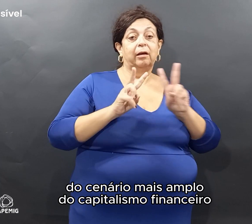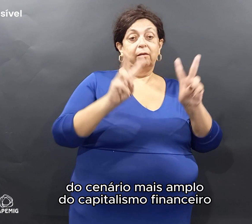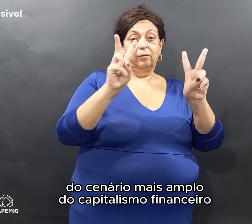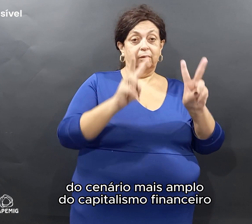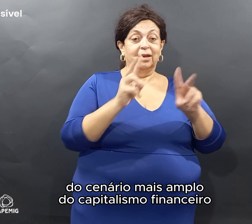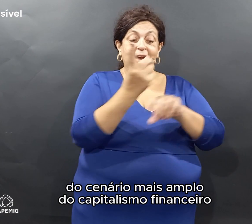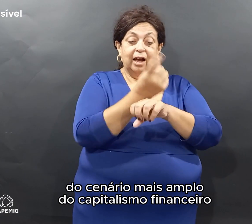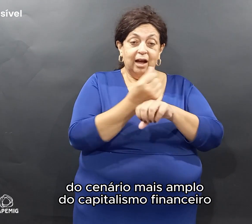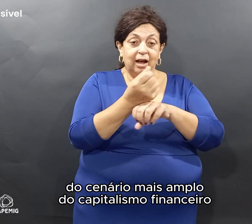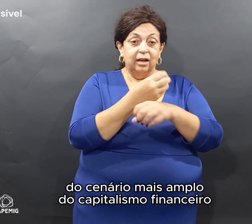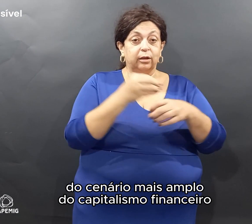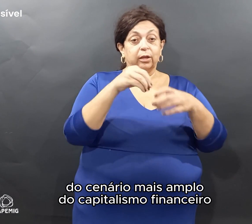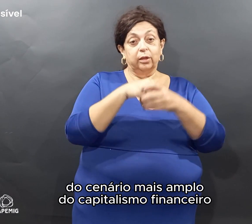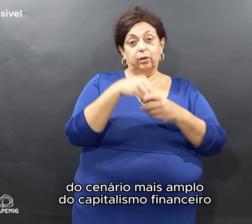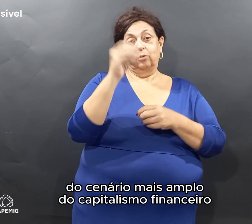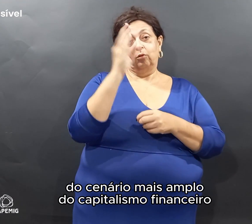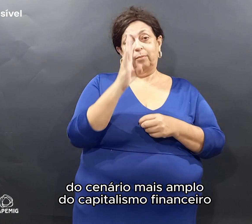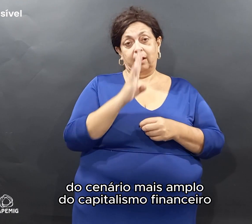do capitalismo